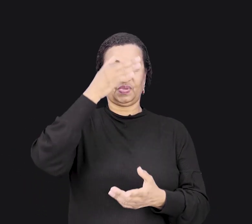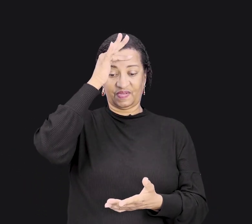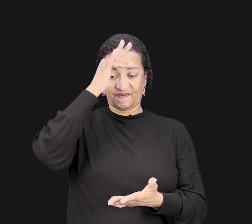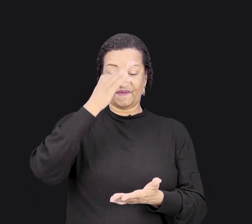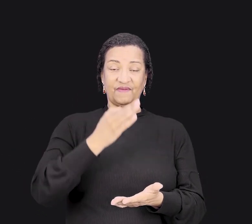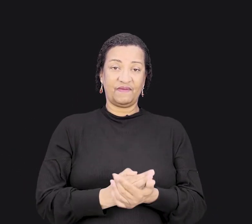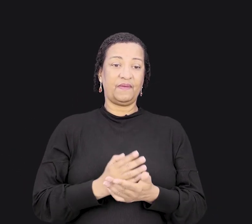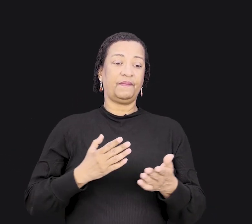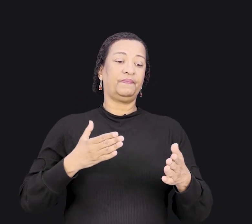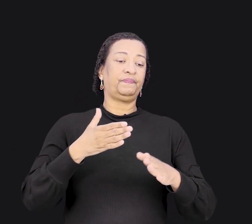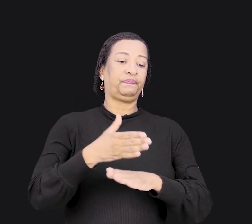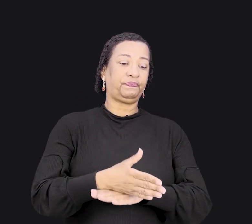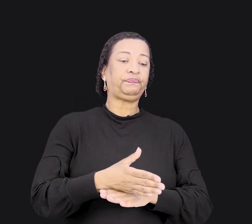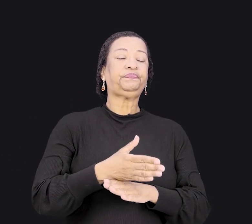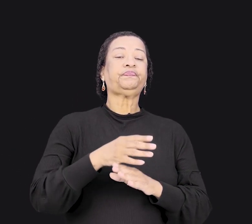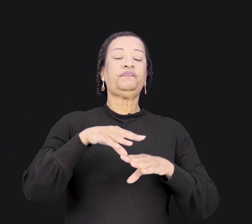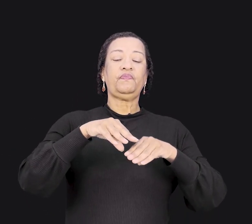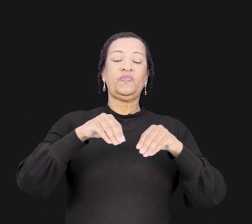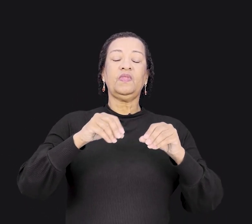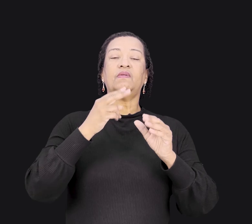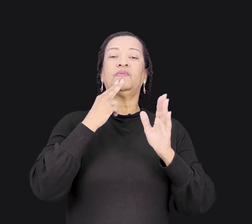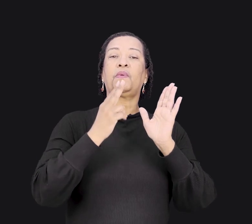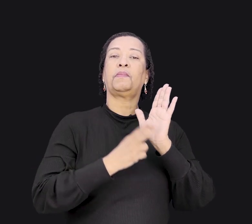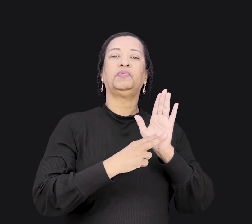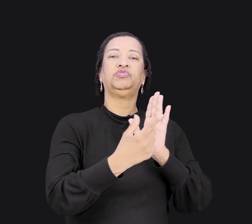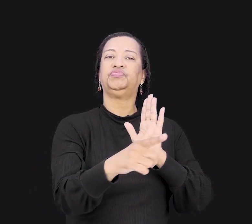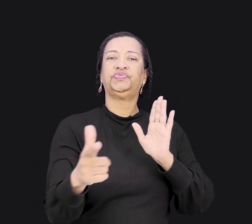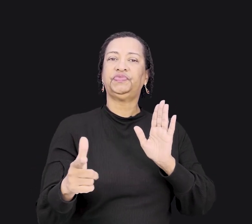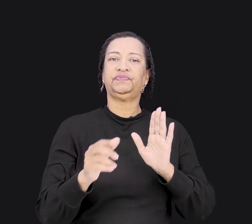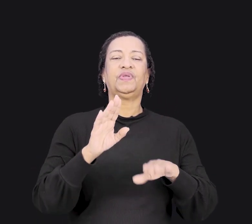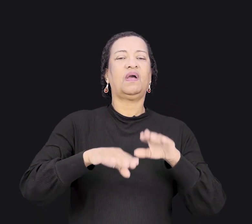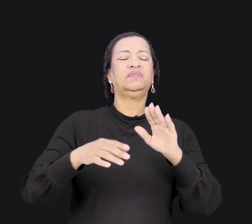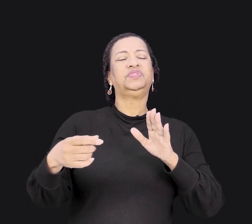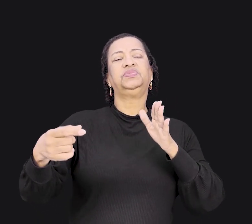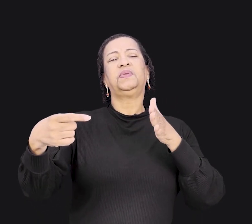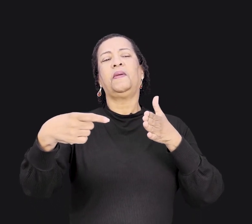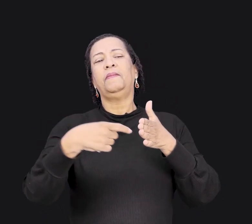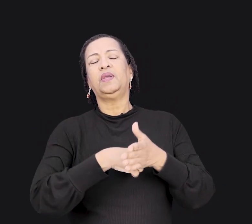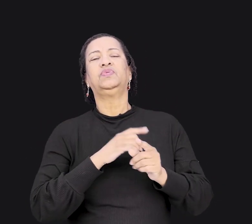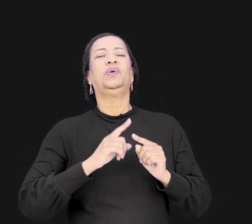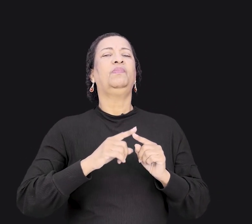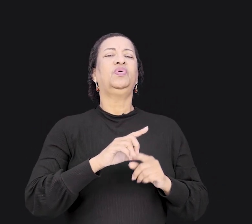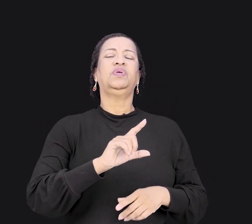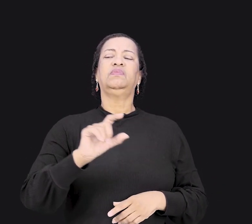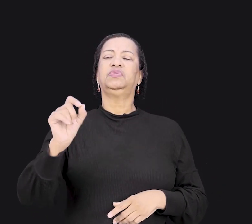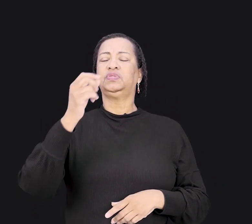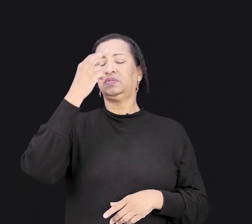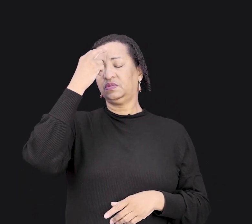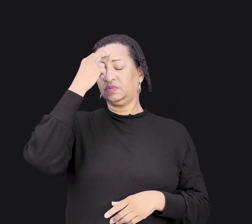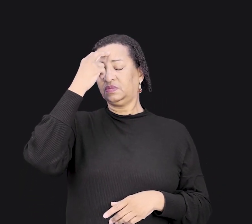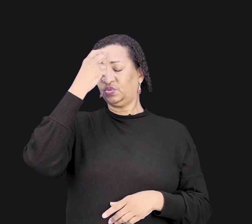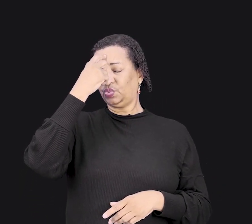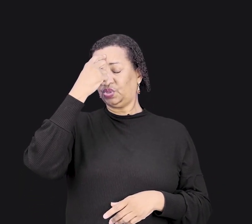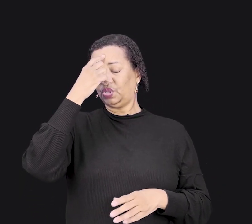prometida. Às vezes nos perguntamos por que eles simplesmente não saíram do Egito e não entraram logo na terra